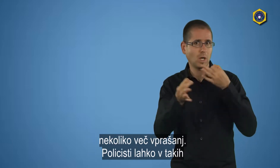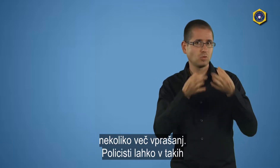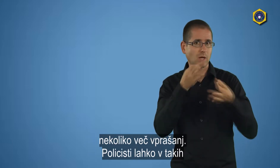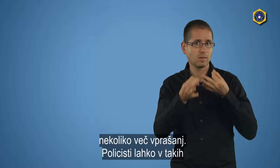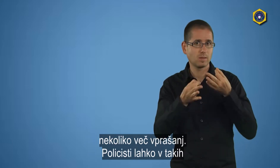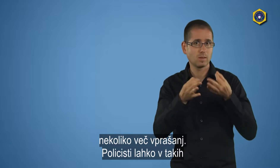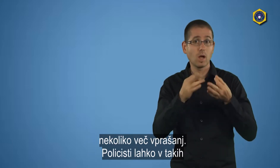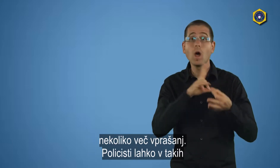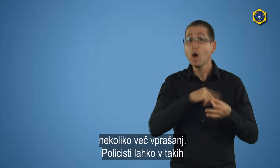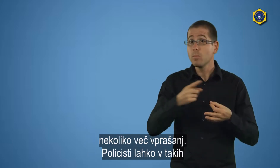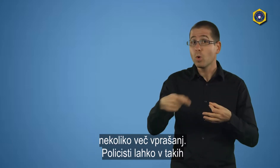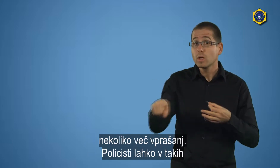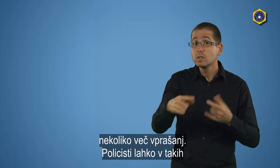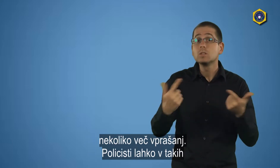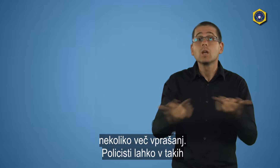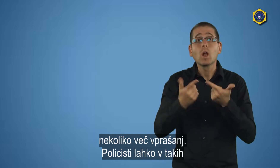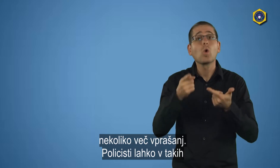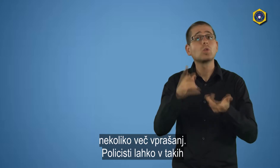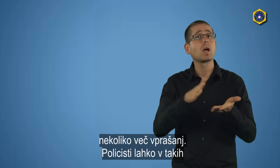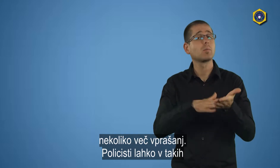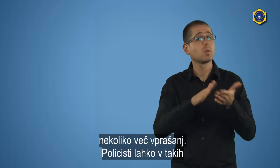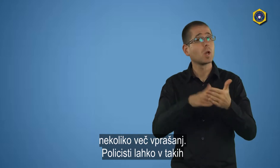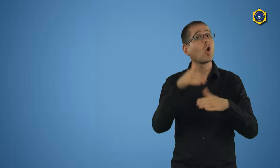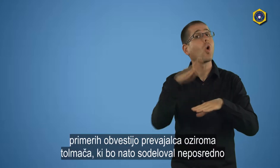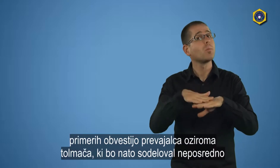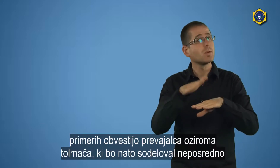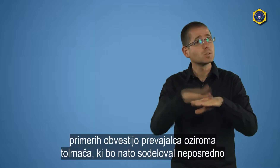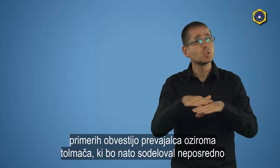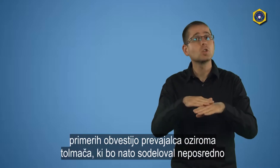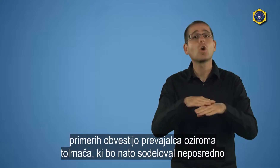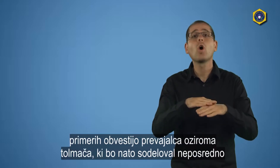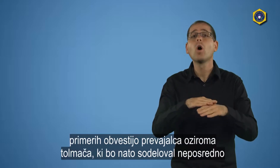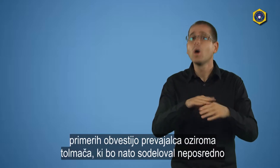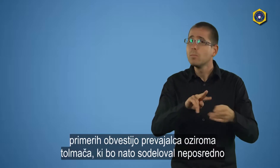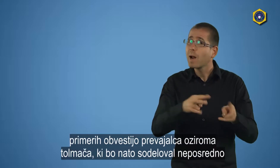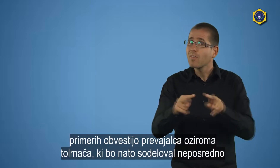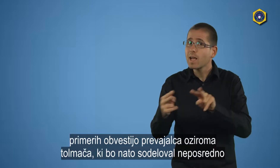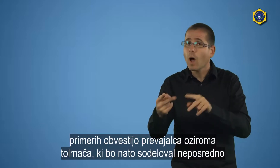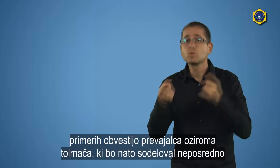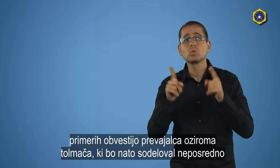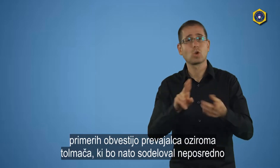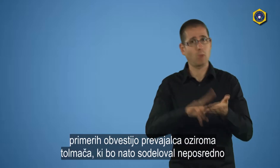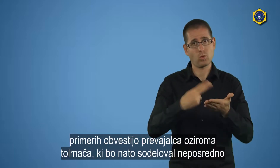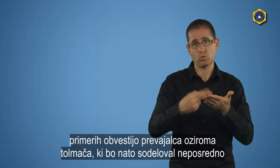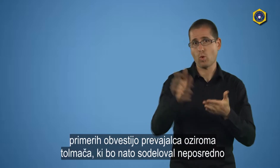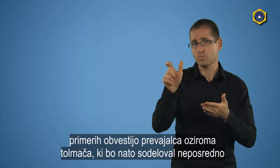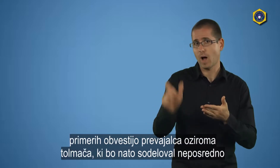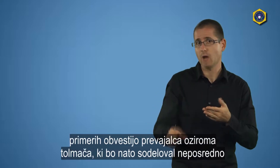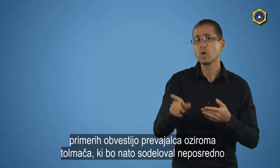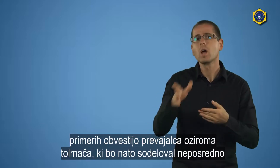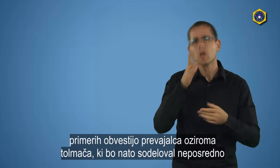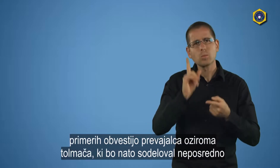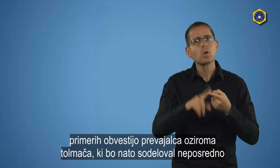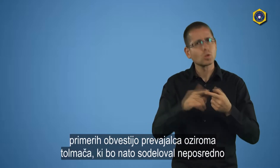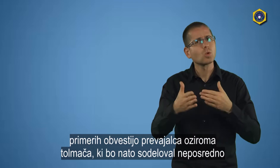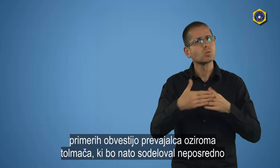vprašanj. Policisti lahko v takih primerih obvestijo prevajalca oziroma tolmača, ki bo nato